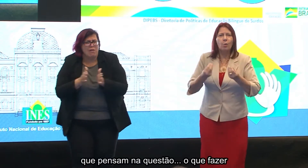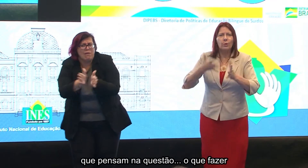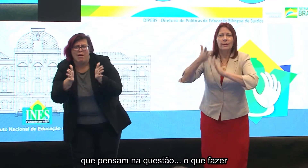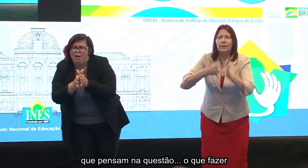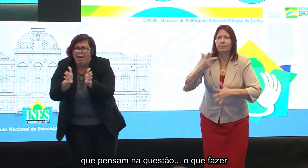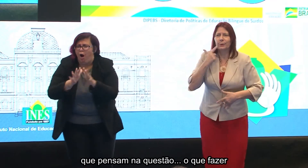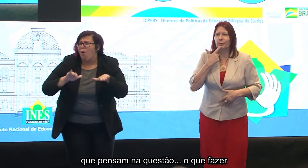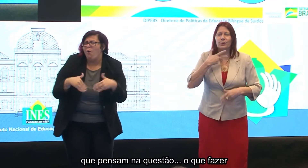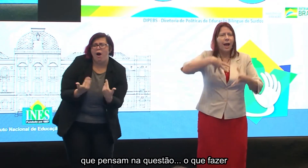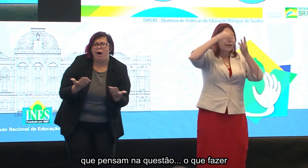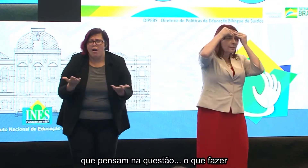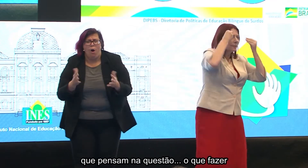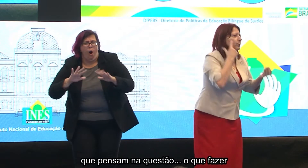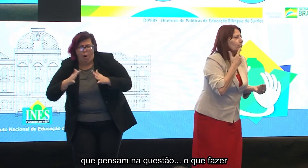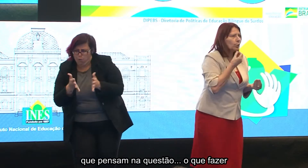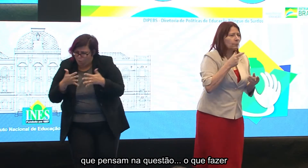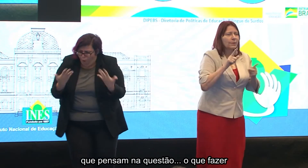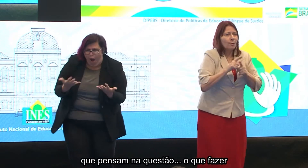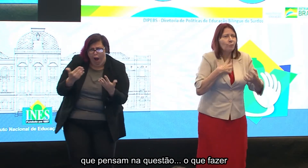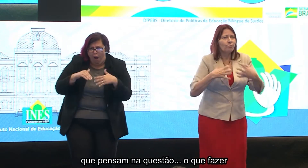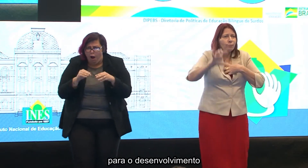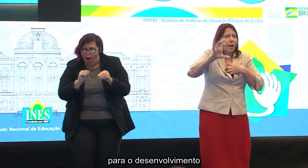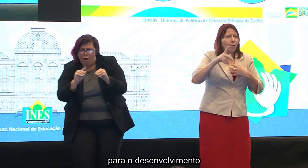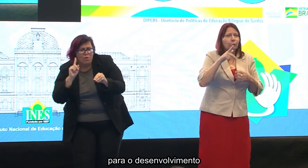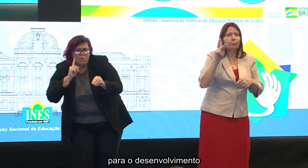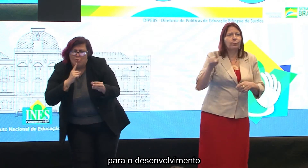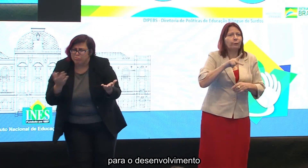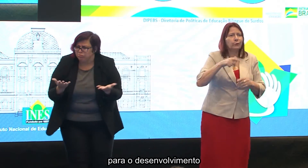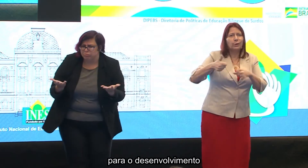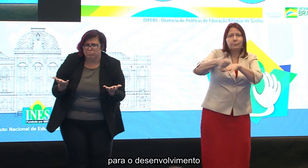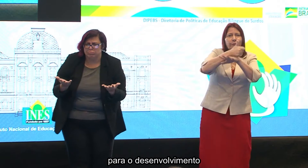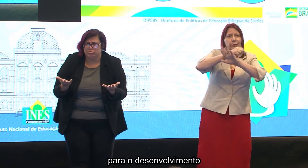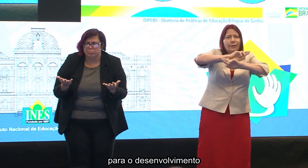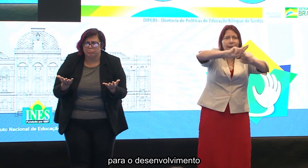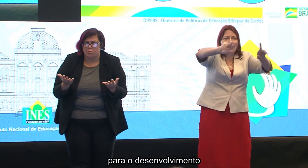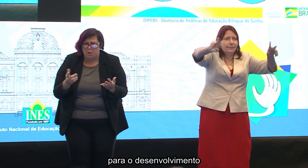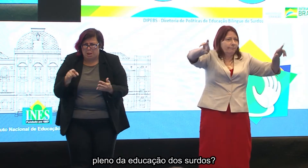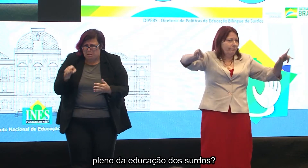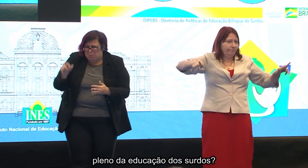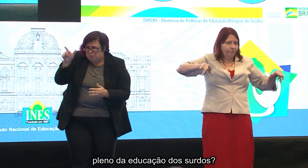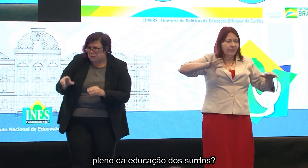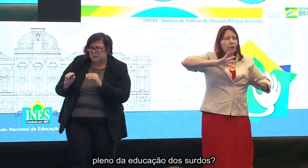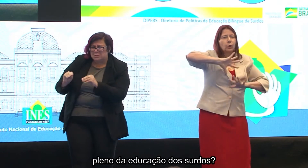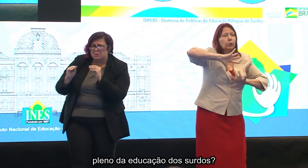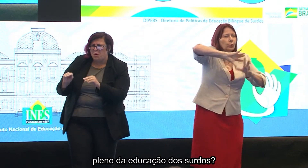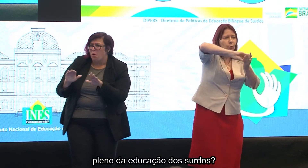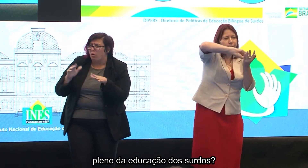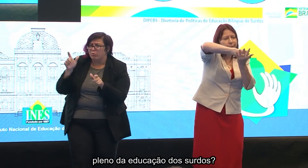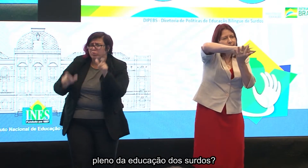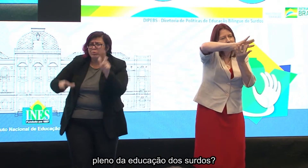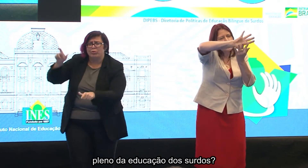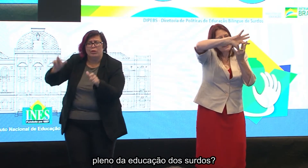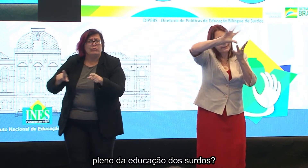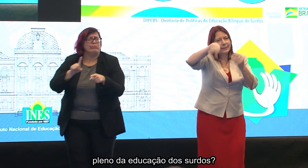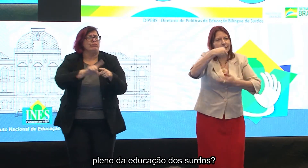que pensam na questão o que fazer para o desenvolvimento pleno da educação dos